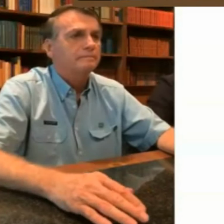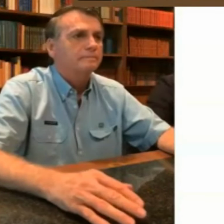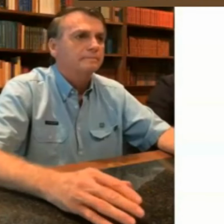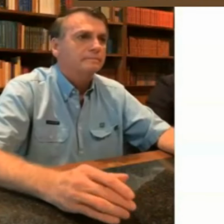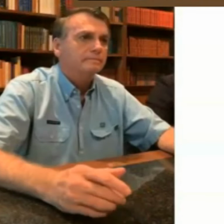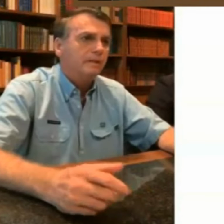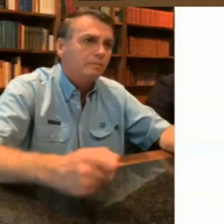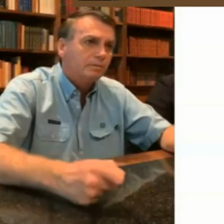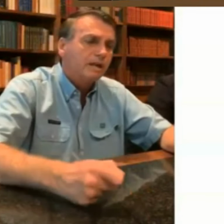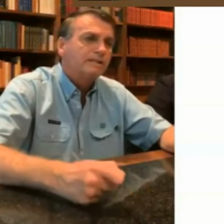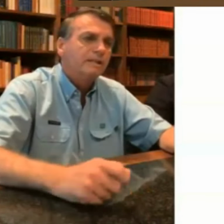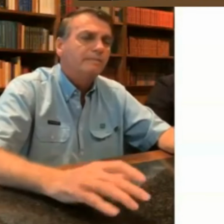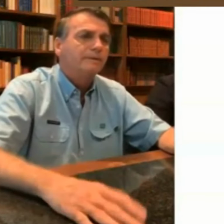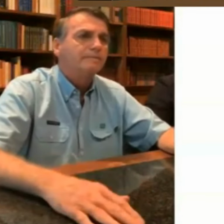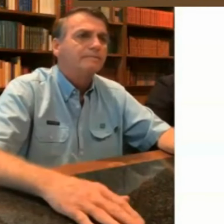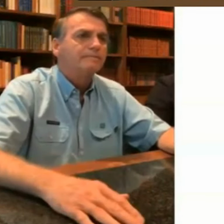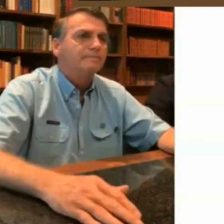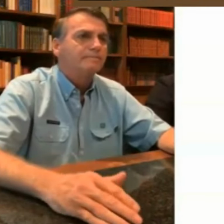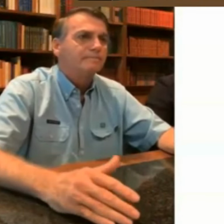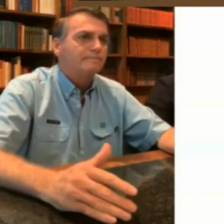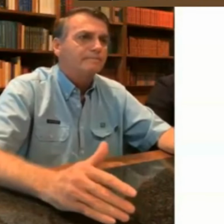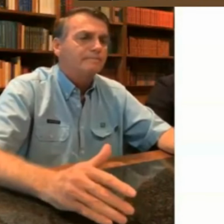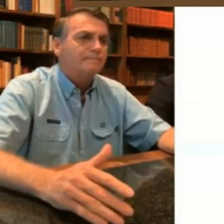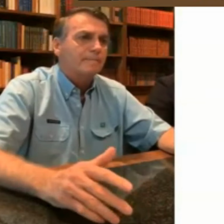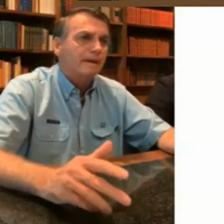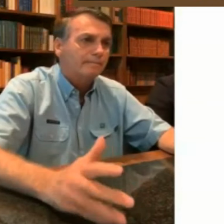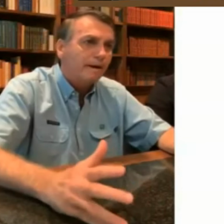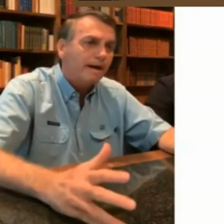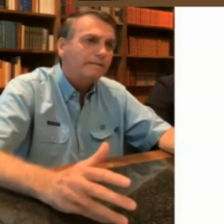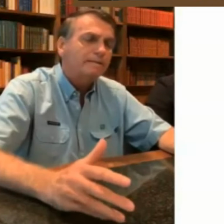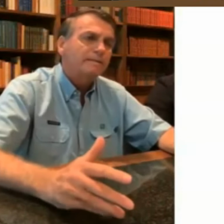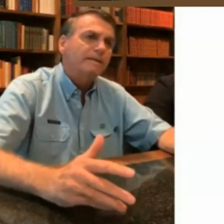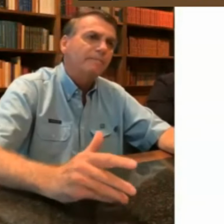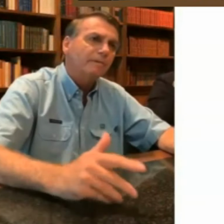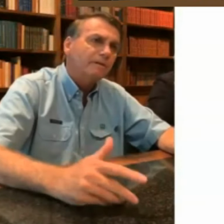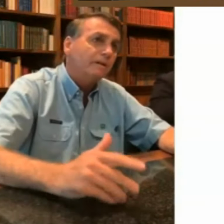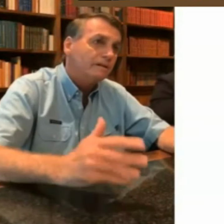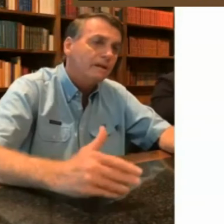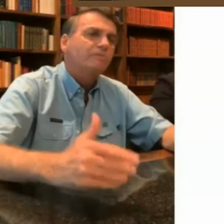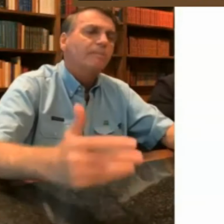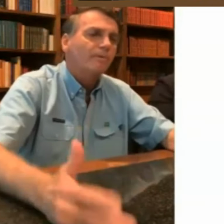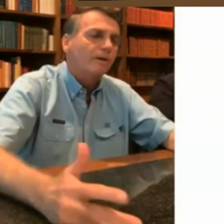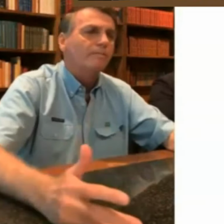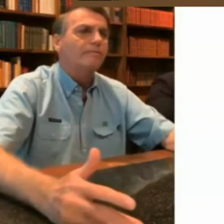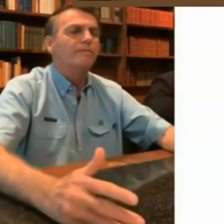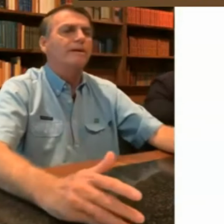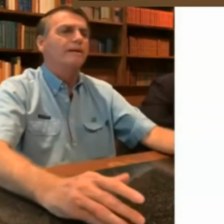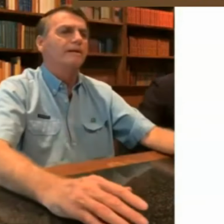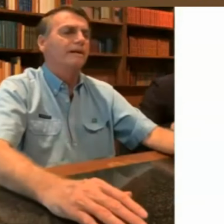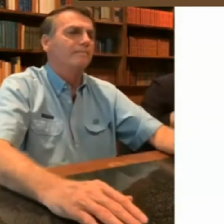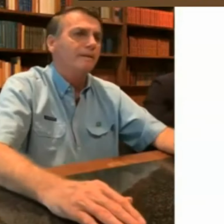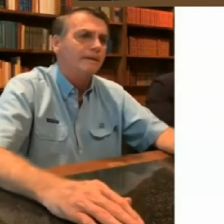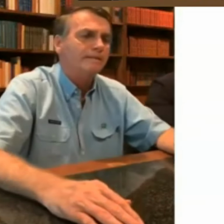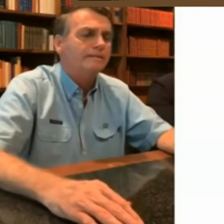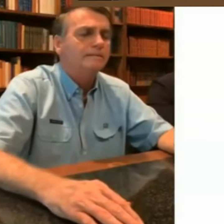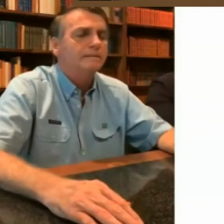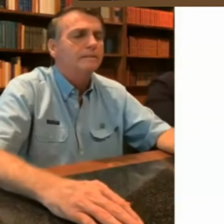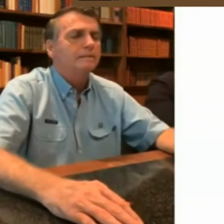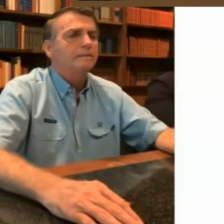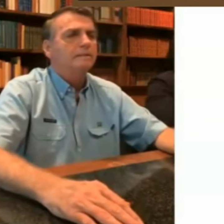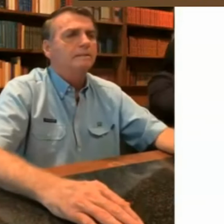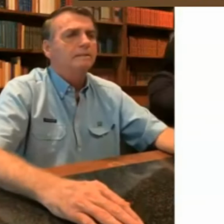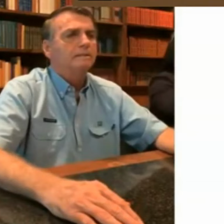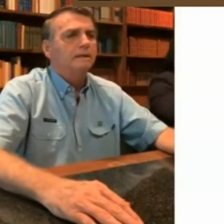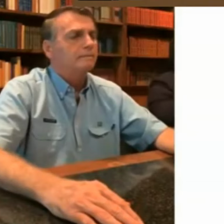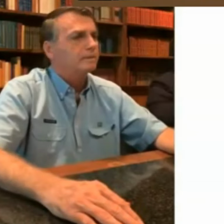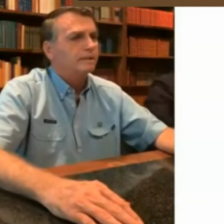fala selva, né? Selva significa Sempre GU, a paz, a harmonia, não da ERRA, né? boca para fora, apenas